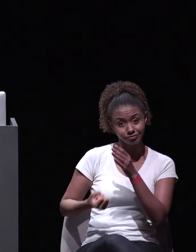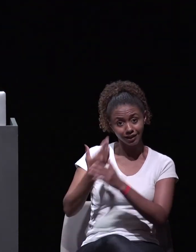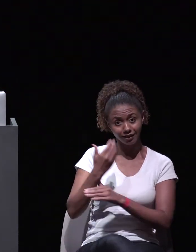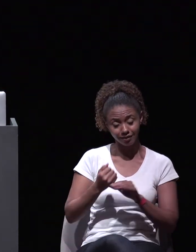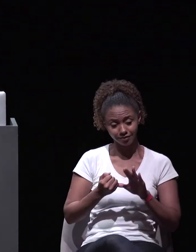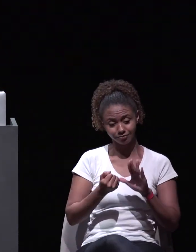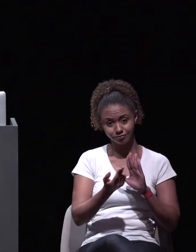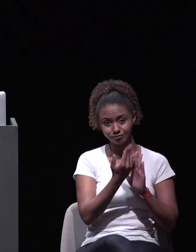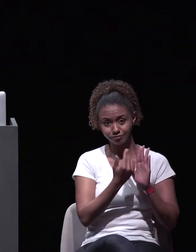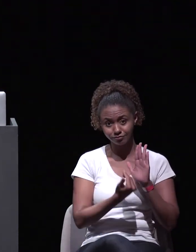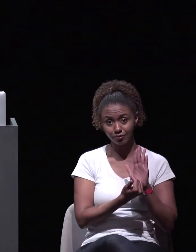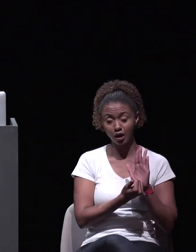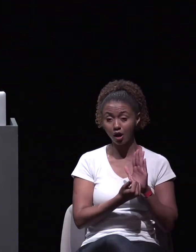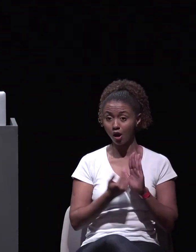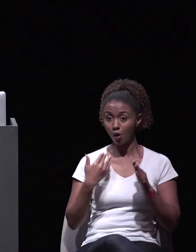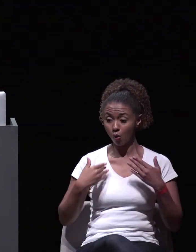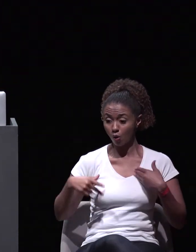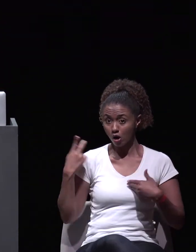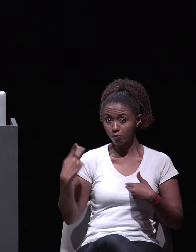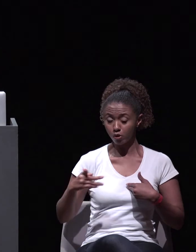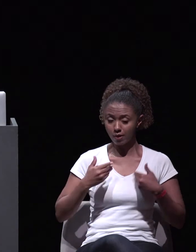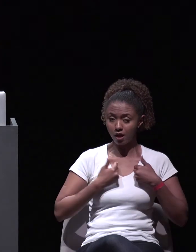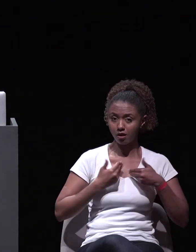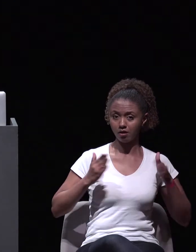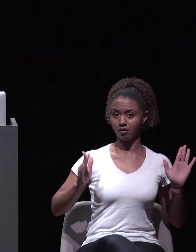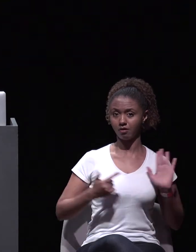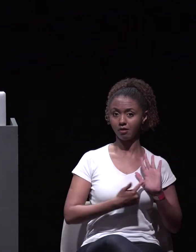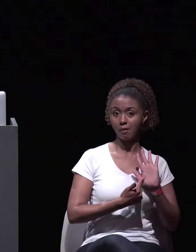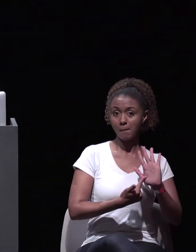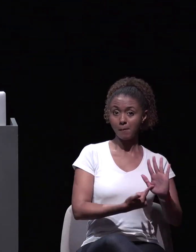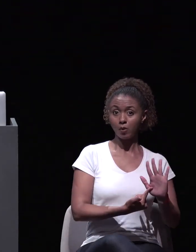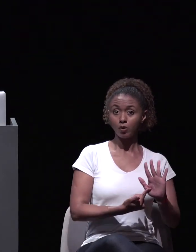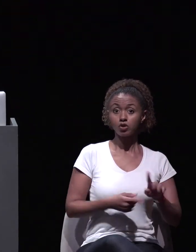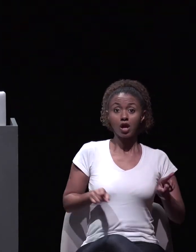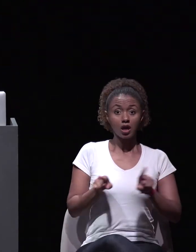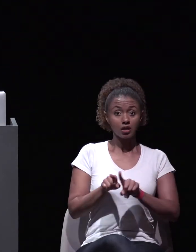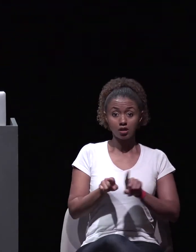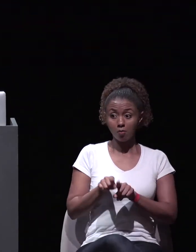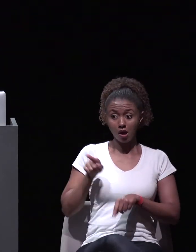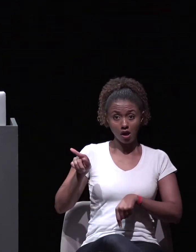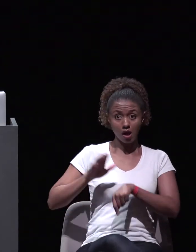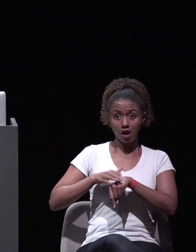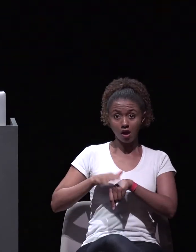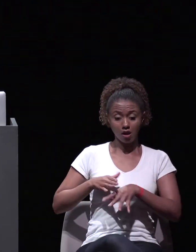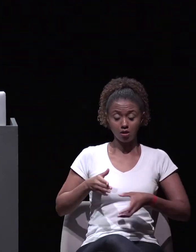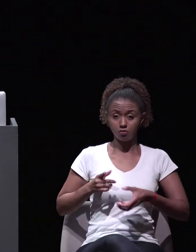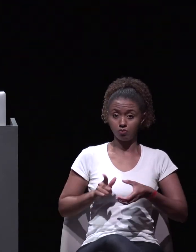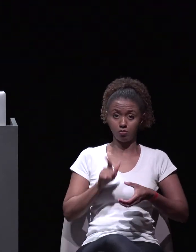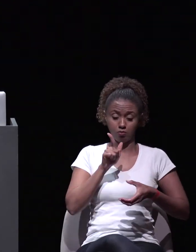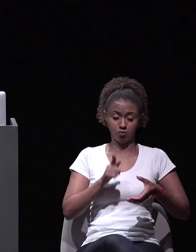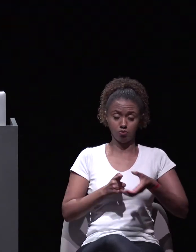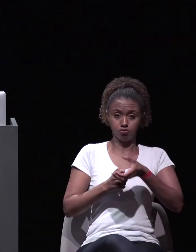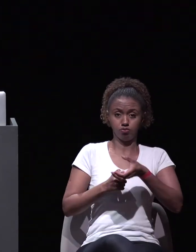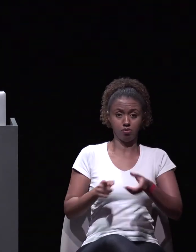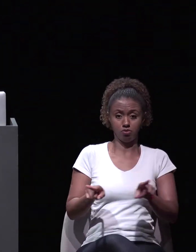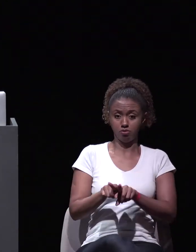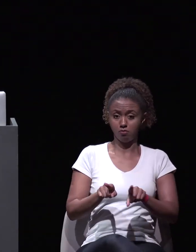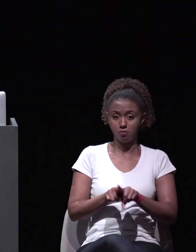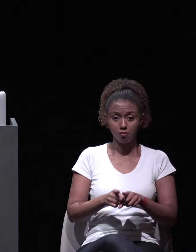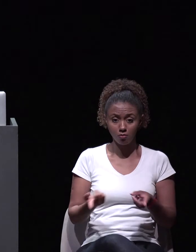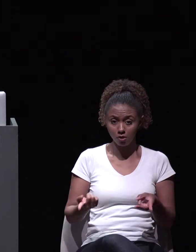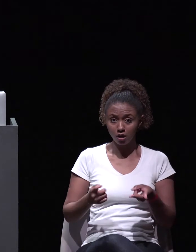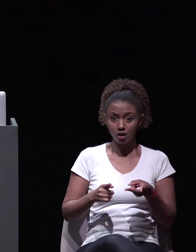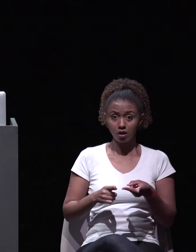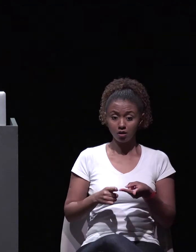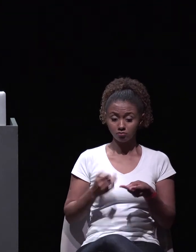ele exibe o seu corpo, é ele quem manipula o corpo também, né? Corpo que